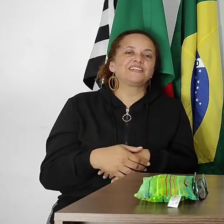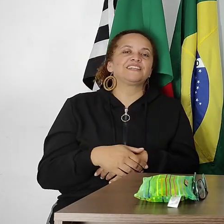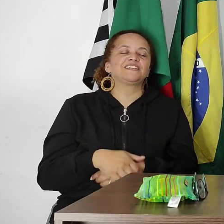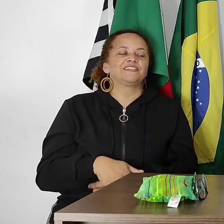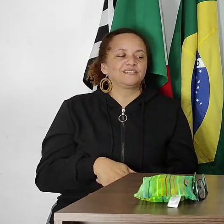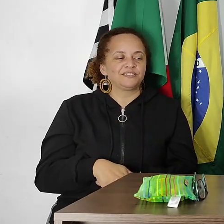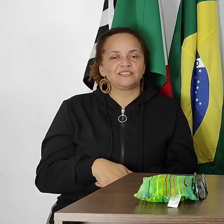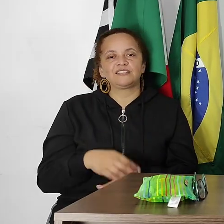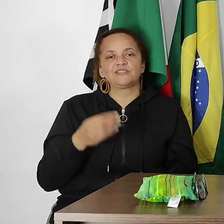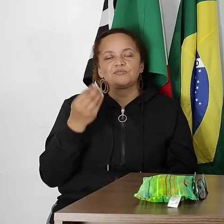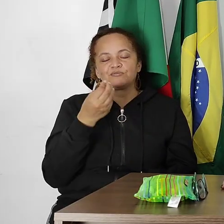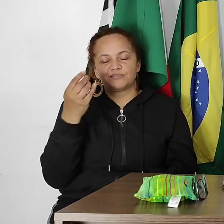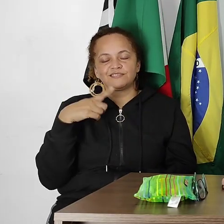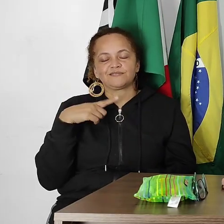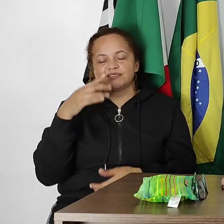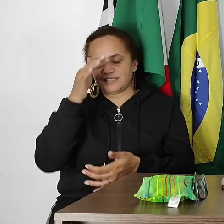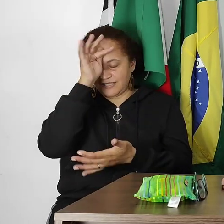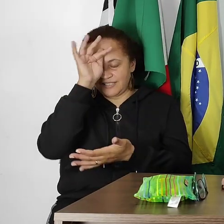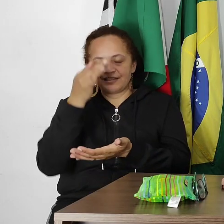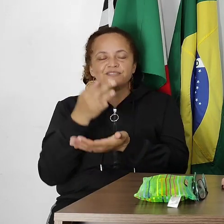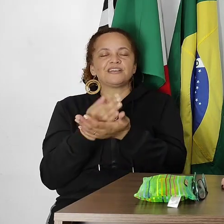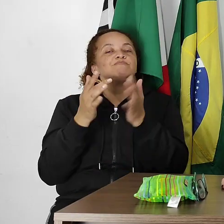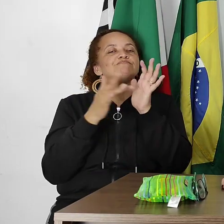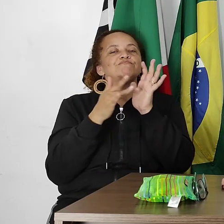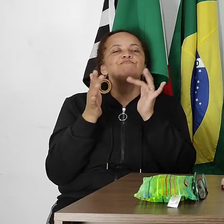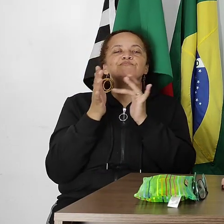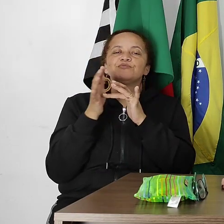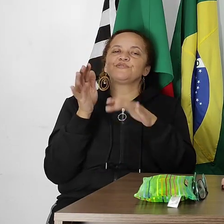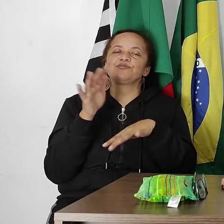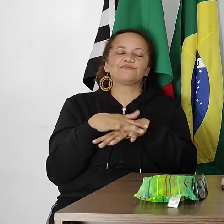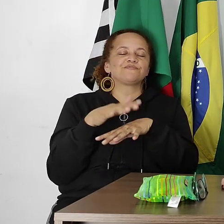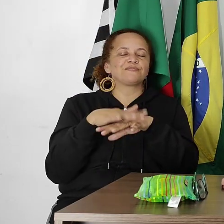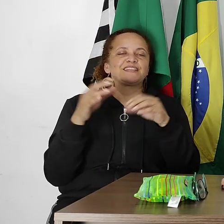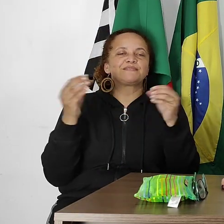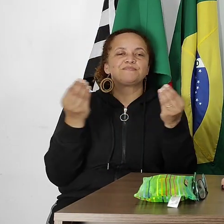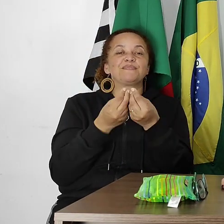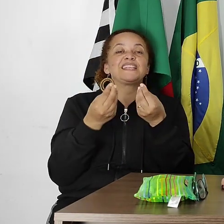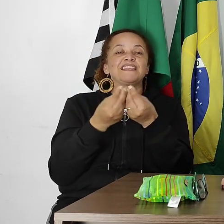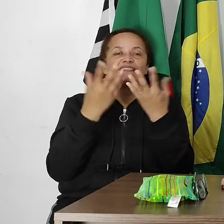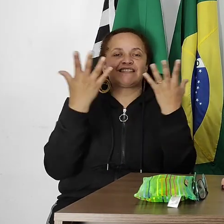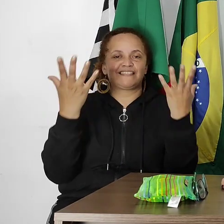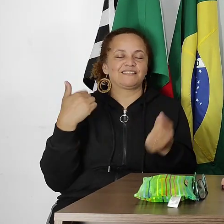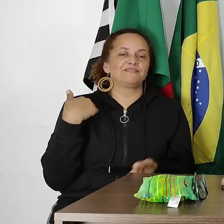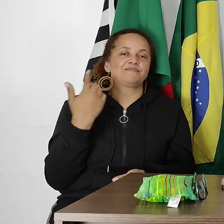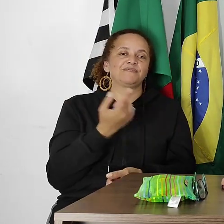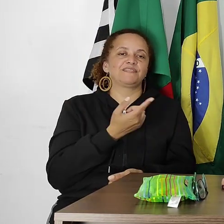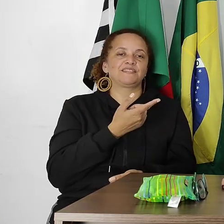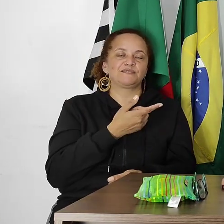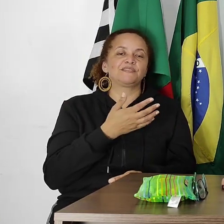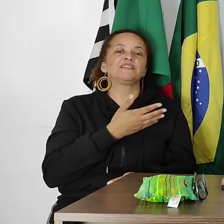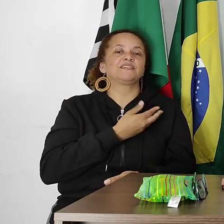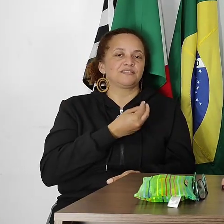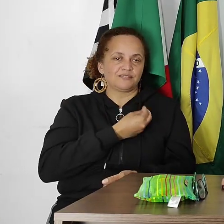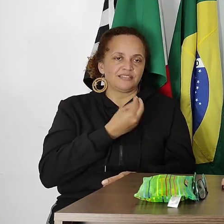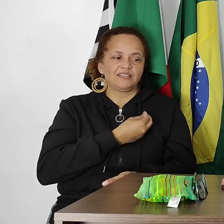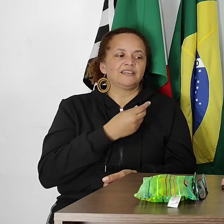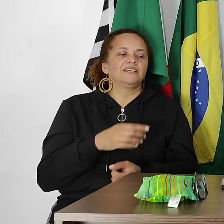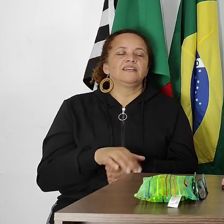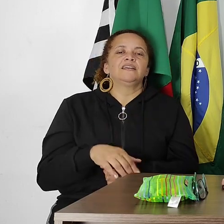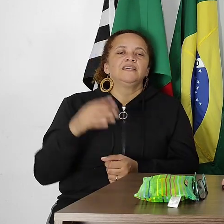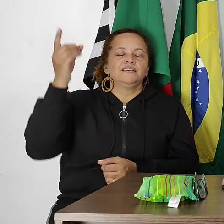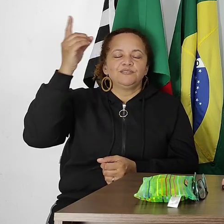foi através da fé que Jesus operou milagres na minha vida, né? E é um dom de Deus que eu ganhei, essa fé, a